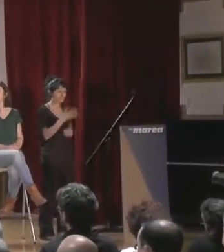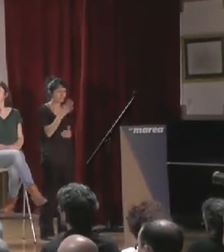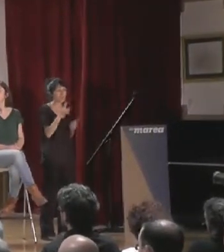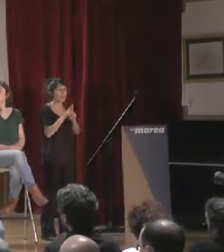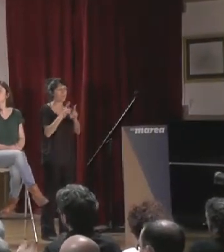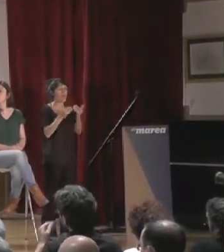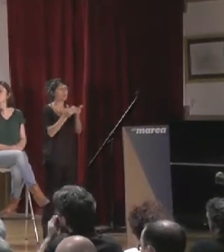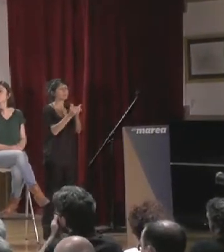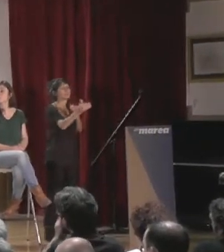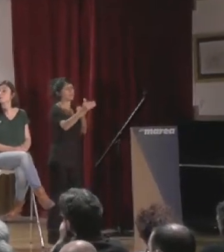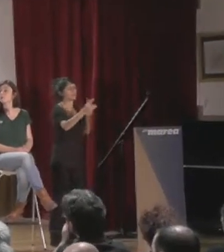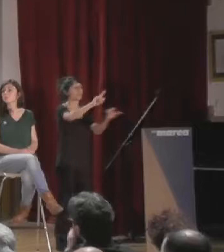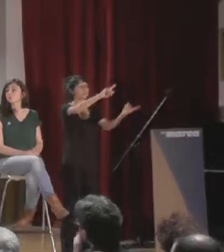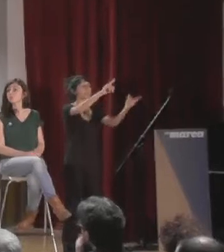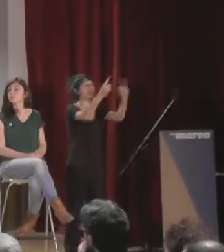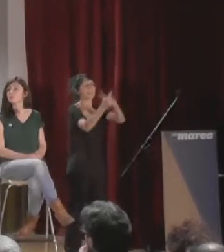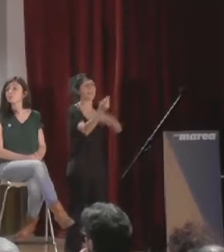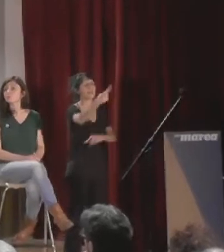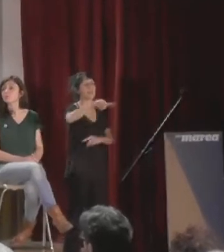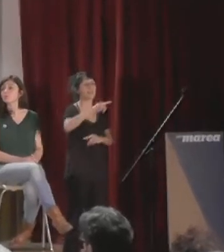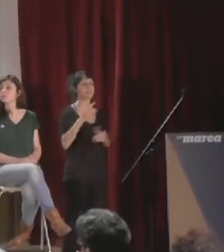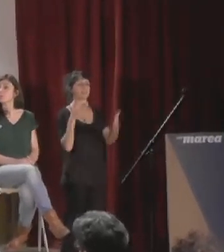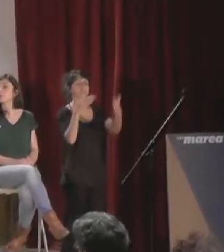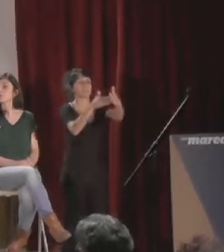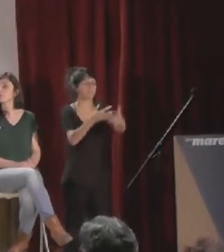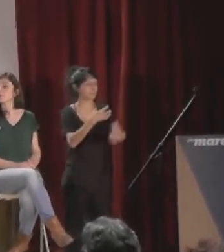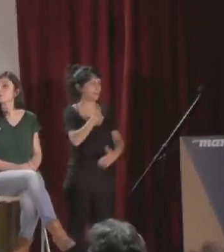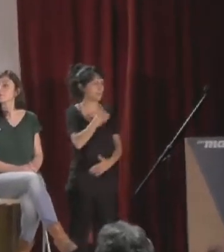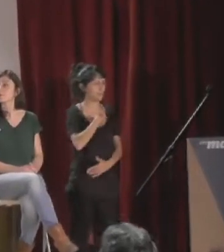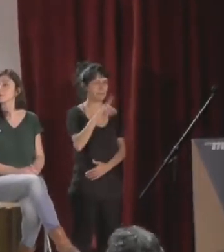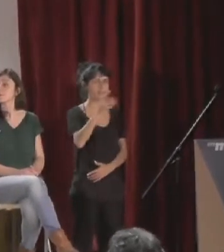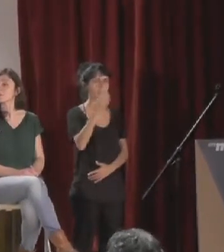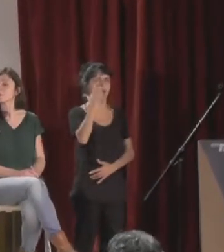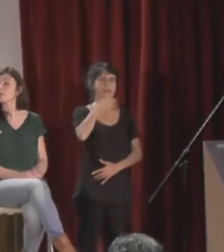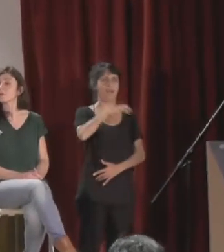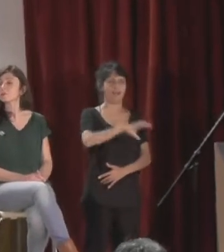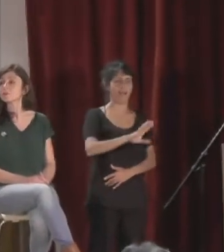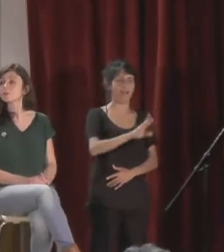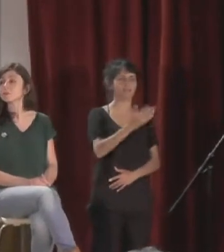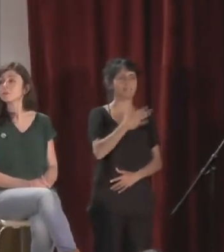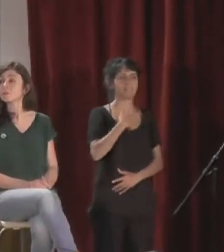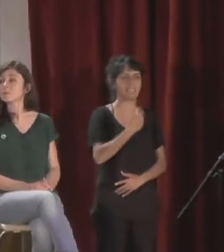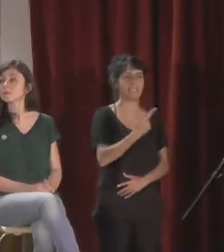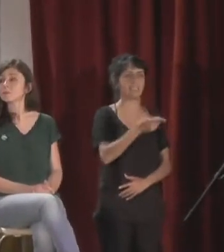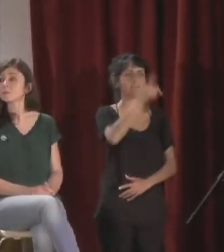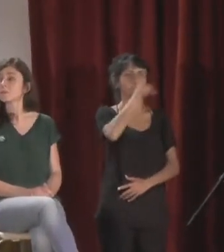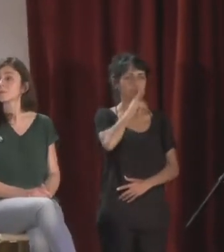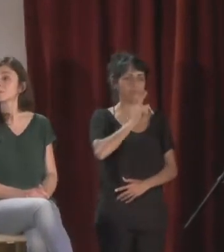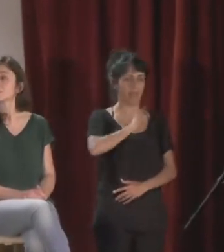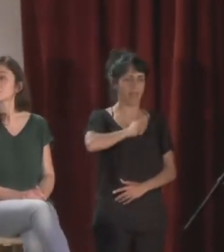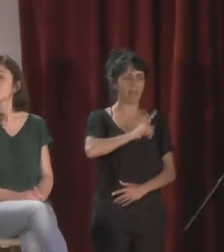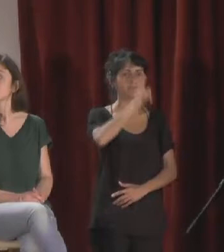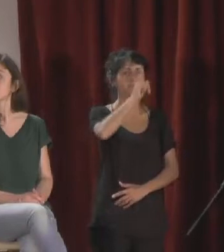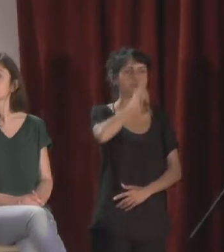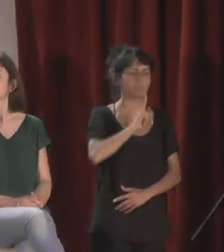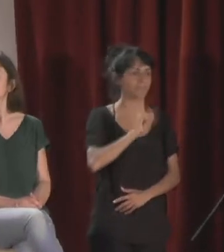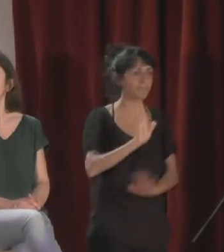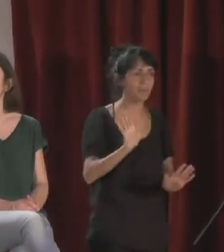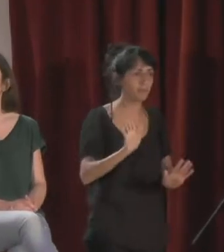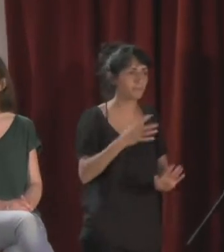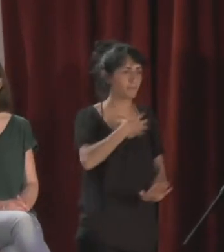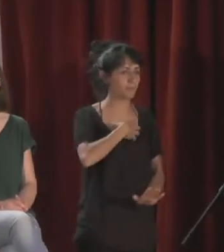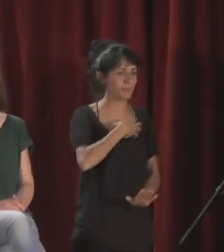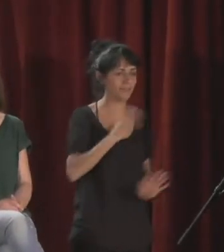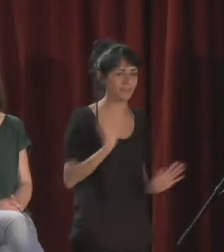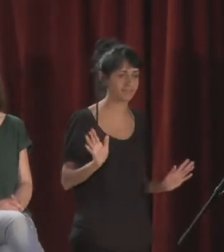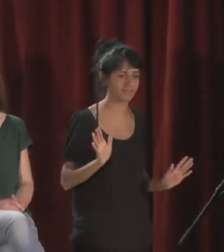cambio e non o poden parar. Se estranan. E por máis que intentan calarnos, por máis que intentan silenciarnos, non o van a